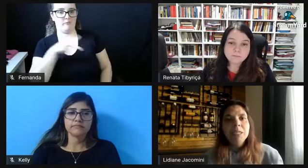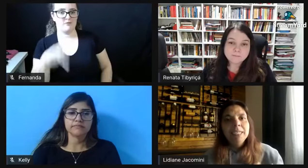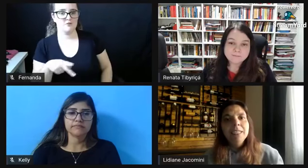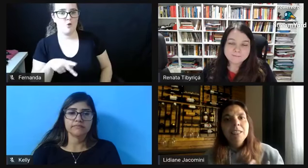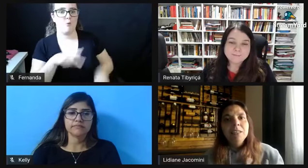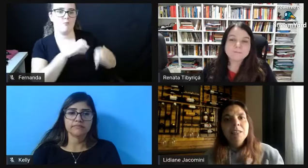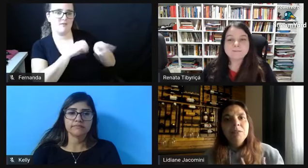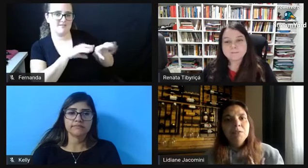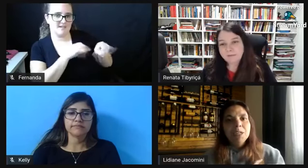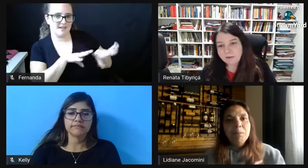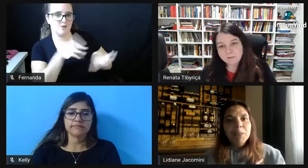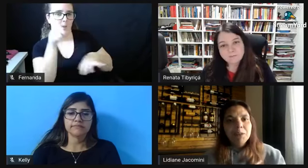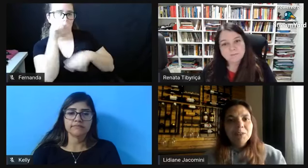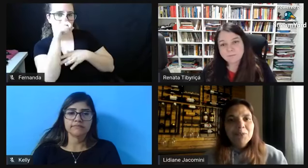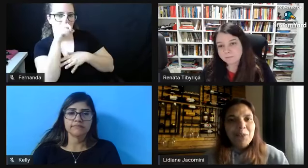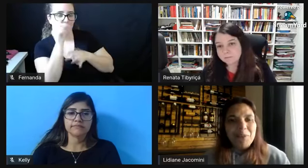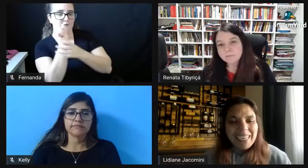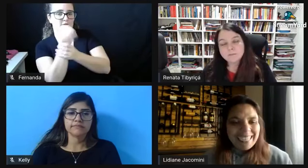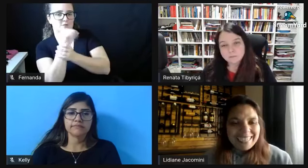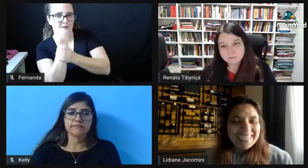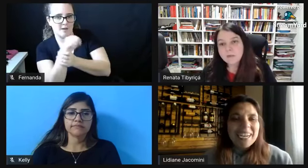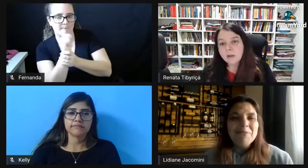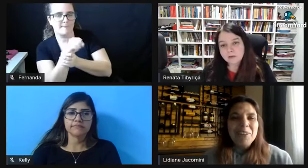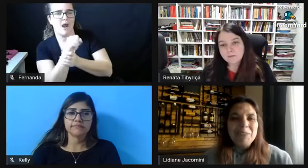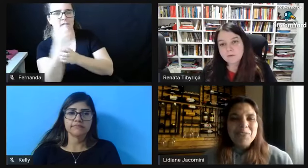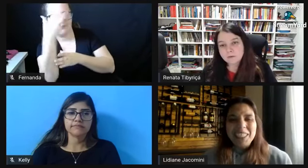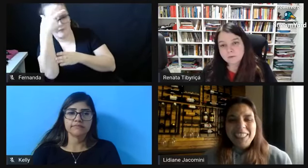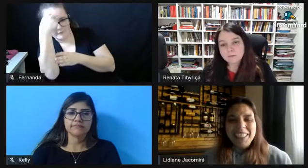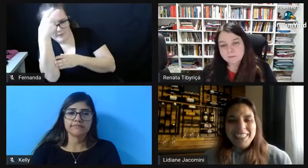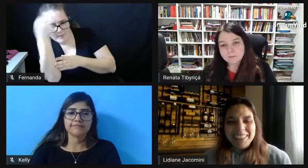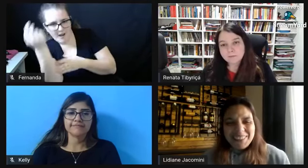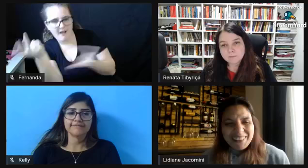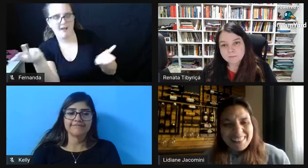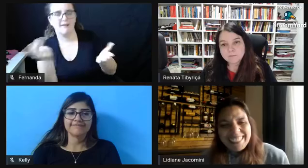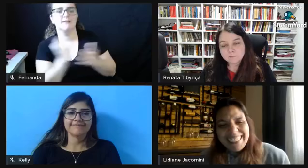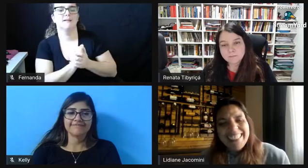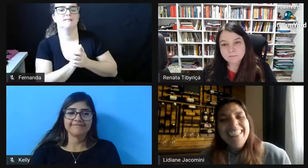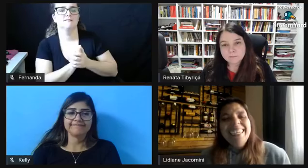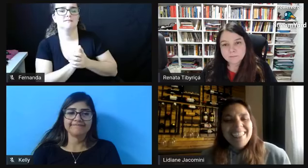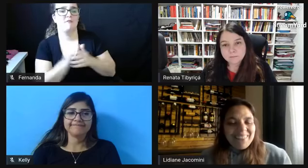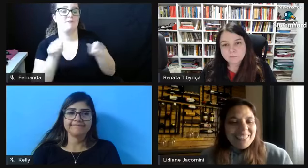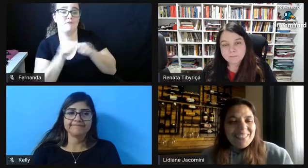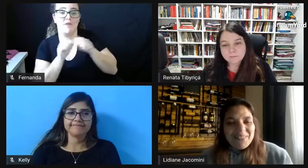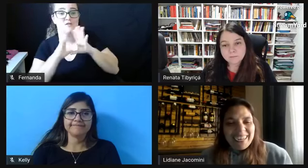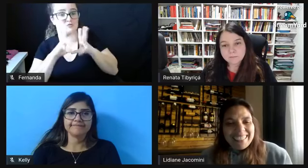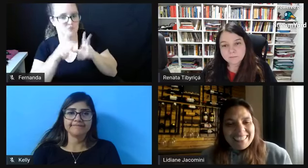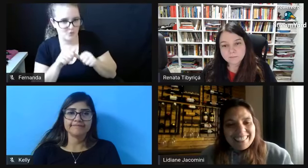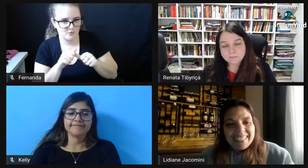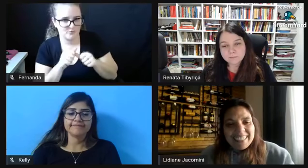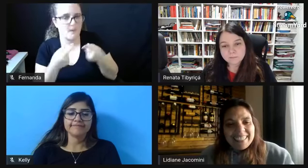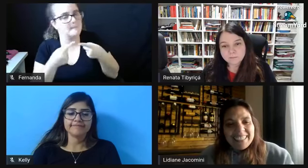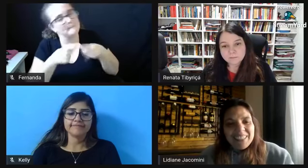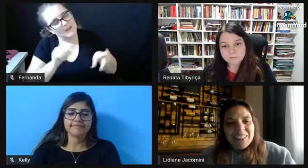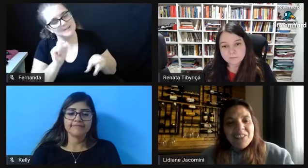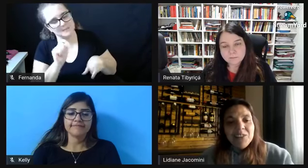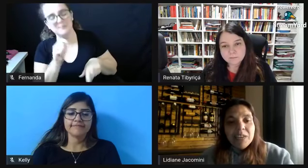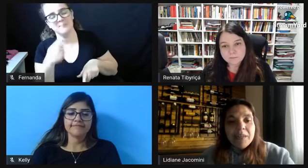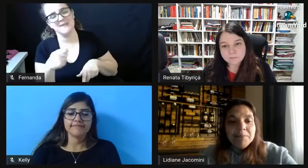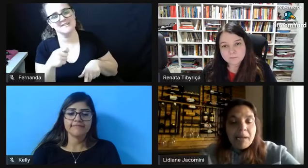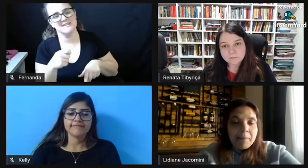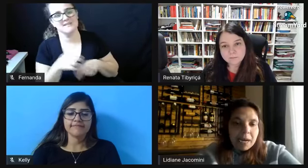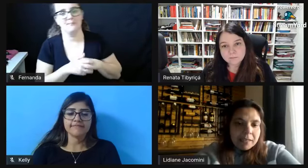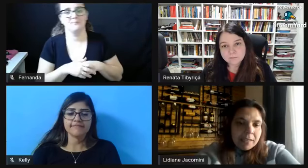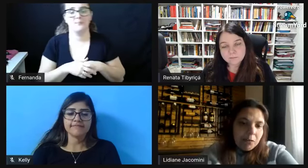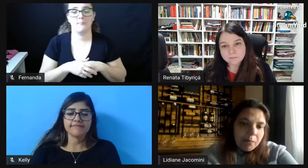educadora, mãe, fisioterapeuta, enfermeira, a gente acaba virando um pouquinho de tudo, mas faz parte.